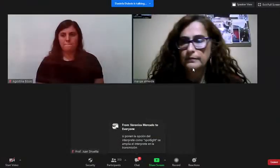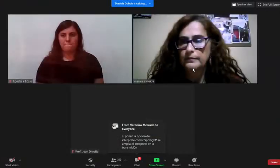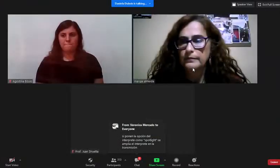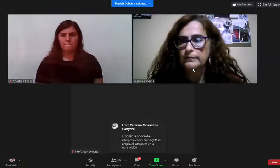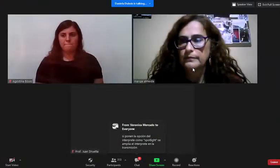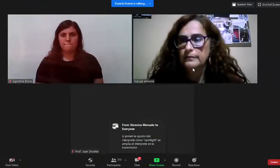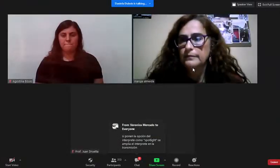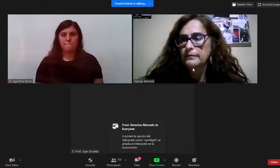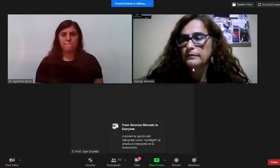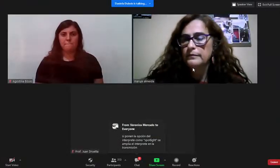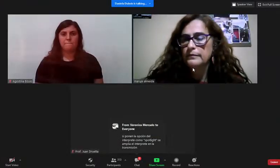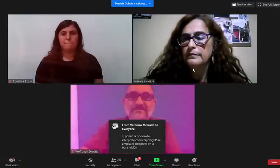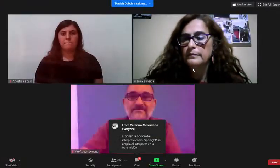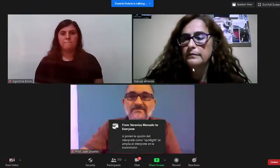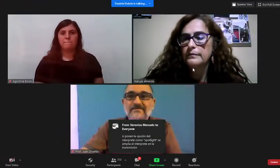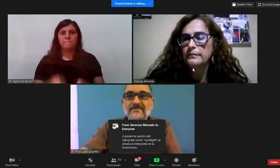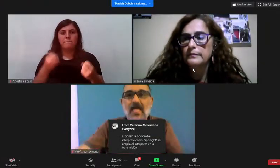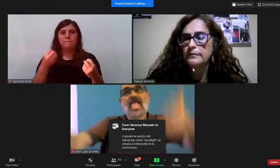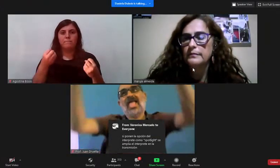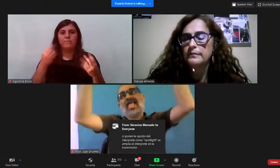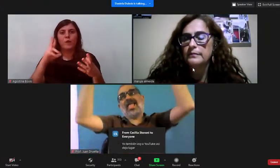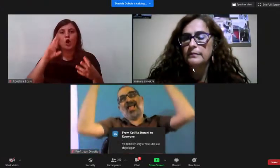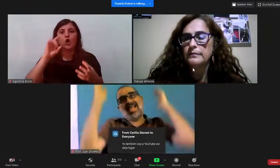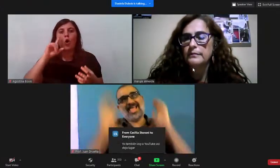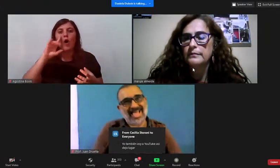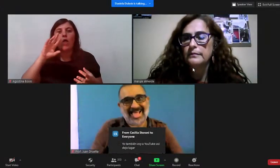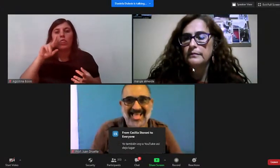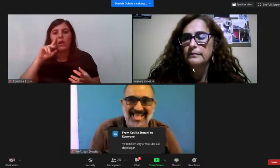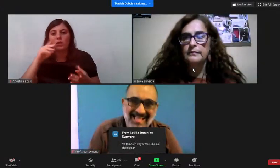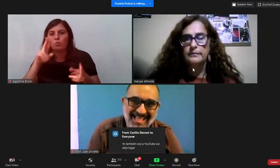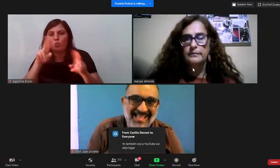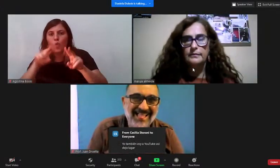Rodri, búscalo a Juan, por favor. Ahí está.